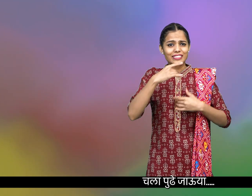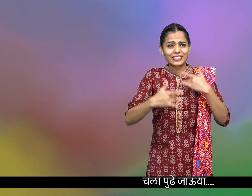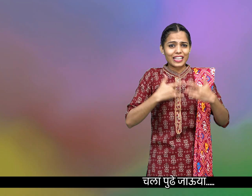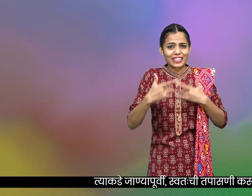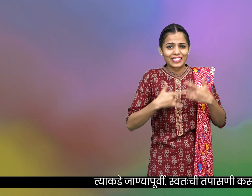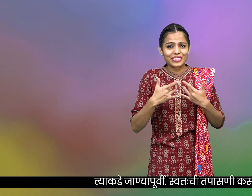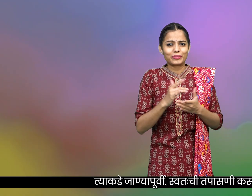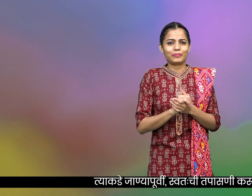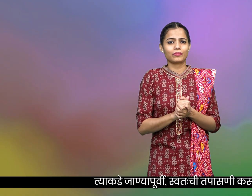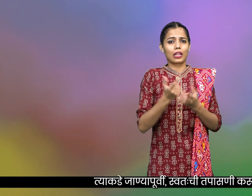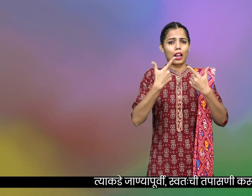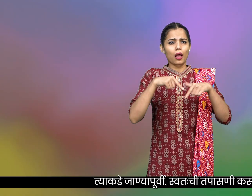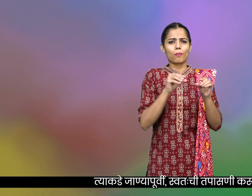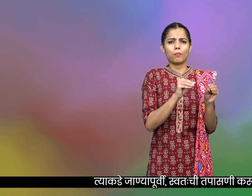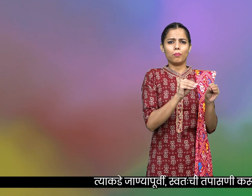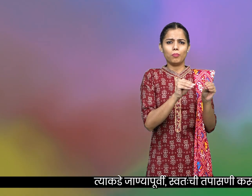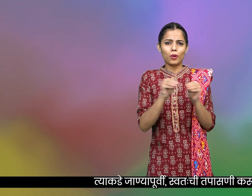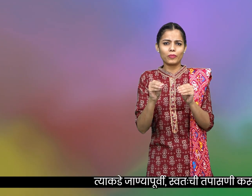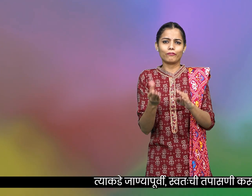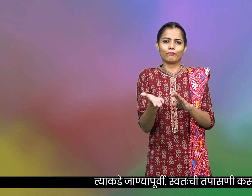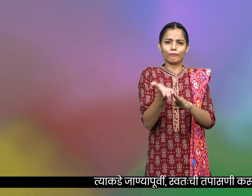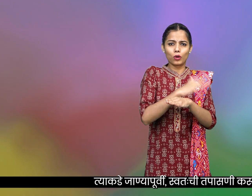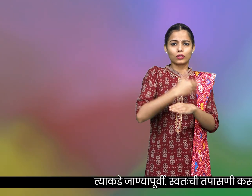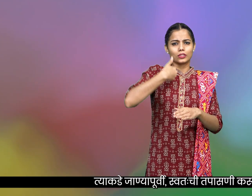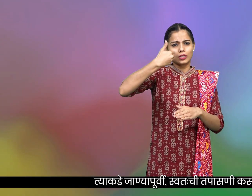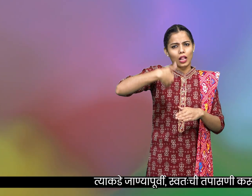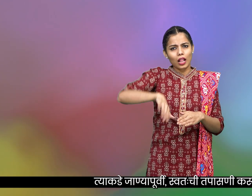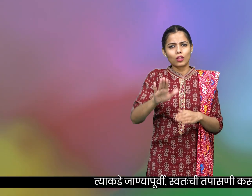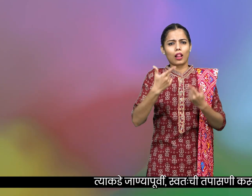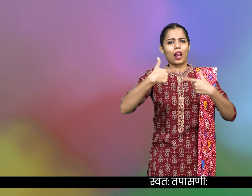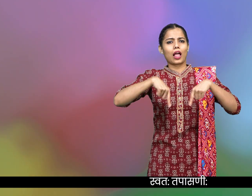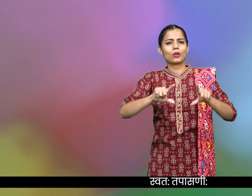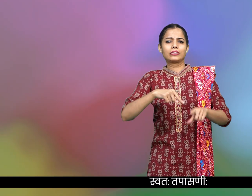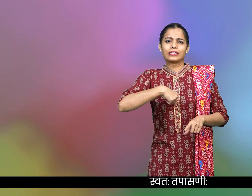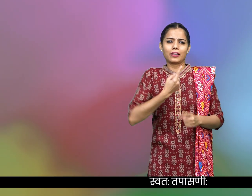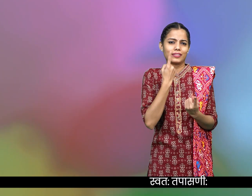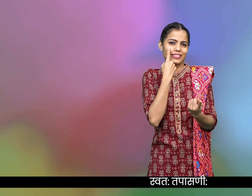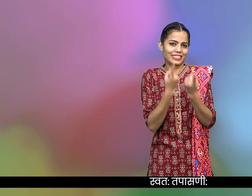जाऊया. त्याकडे जाण्यापूर्वी स्वतःची तपासणी करूया. स्वतःची तपासणी.